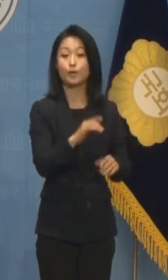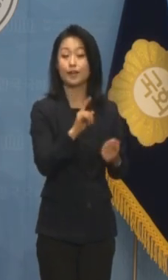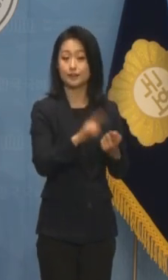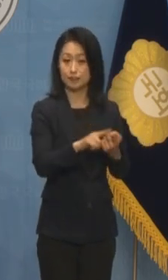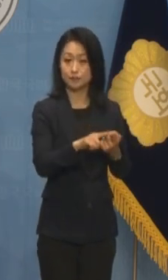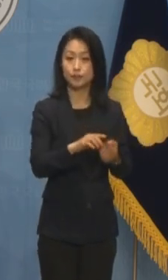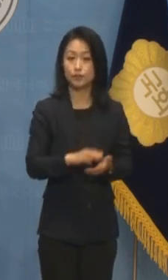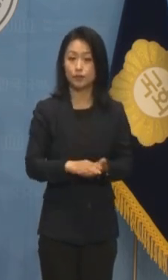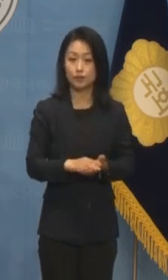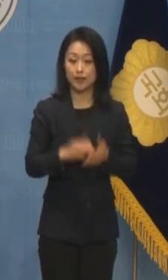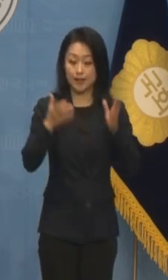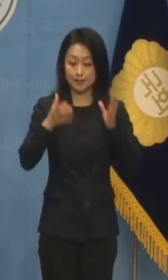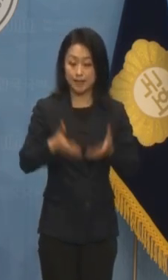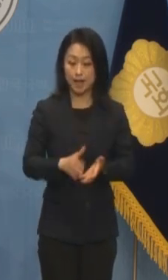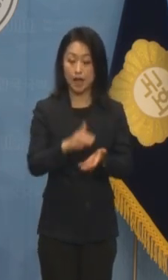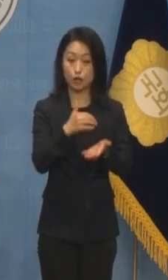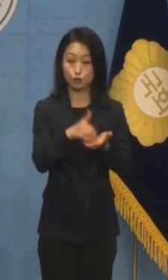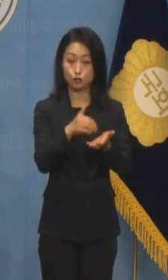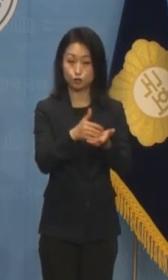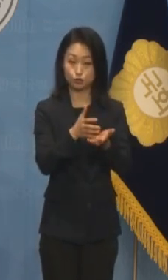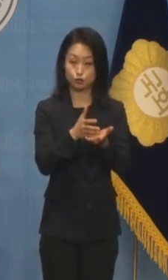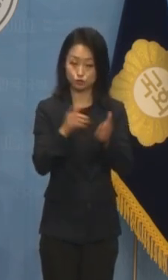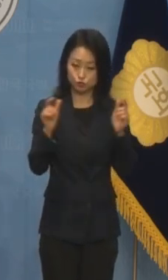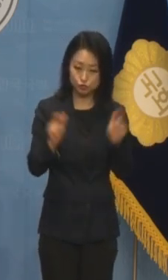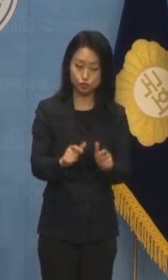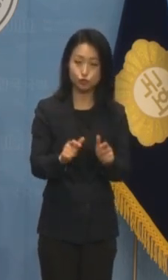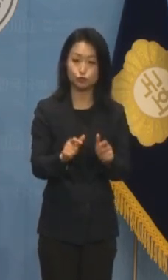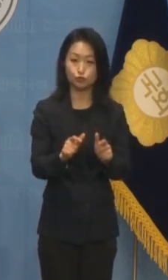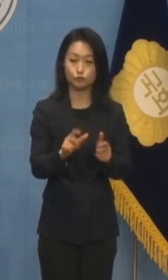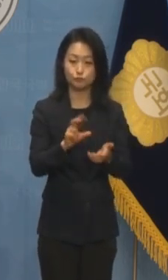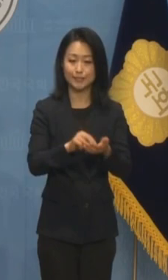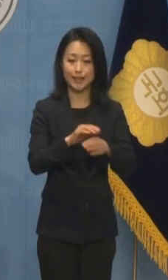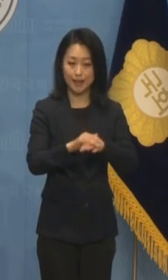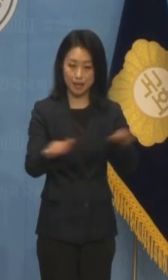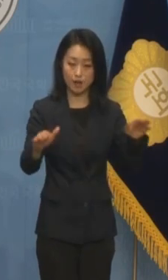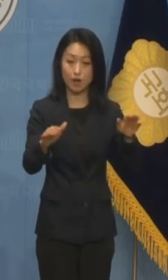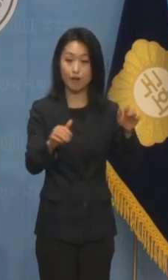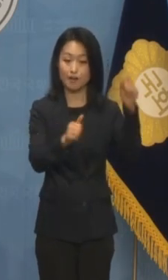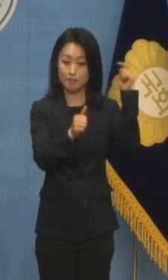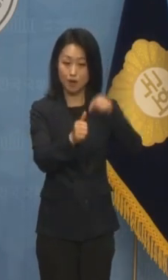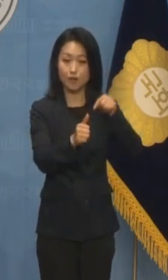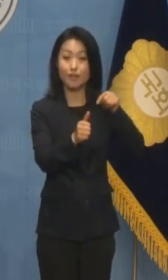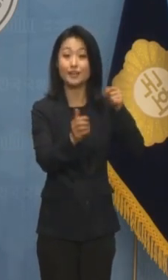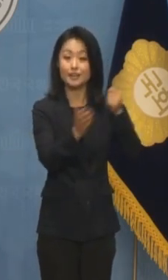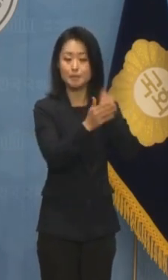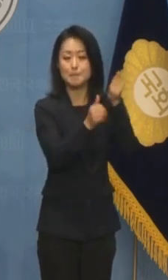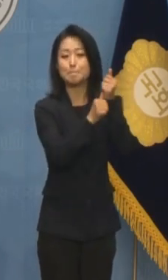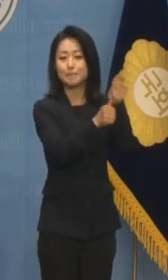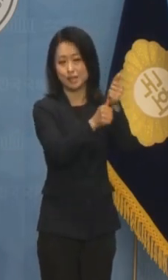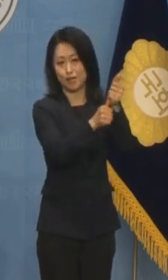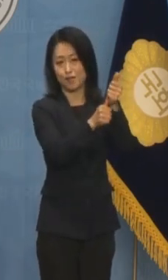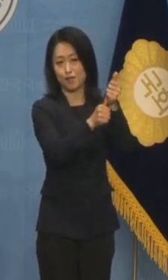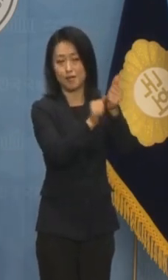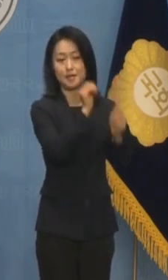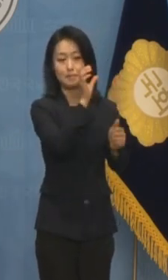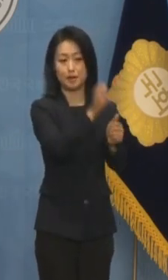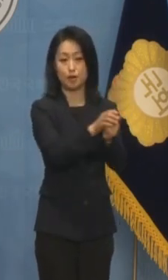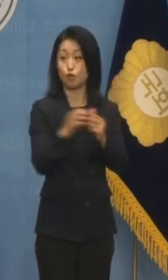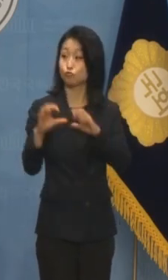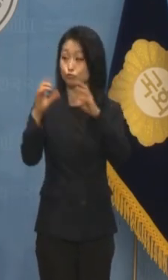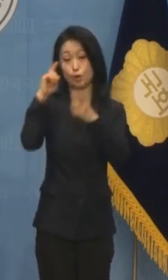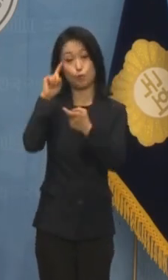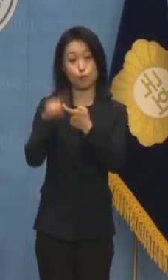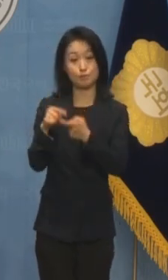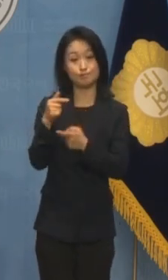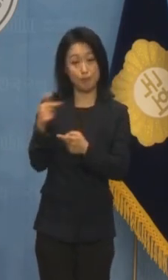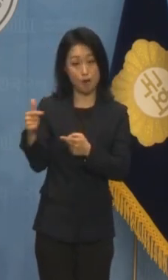밝히고 저출생 수석 신설을 지시한 데 따른 것입니다. 국제적으로도 관심을 끌 만큼, 그리고 이미